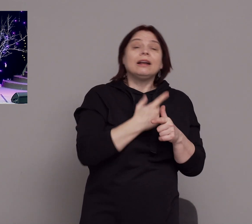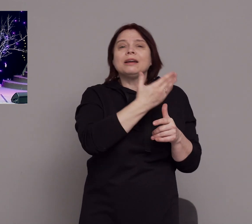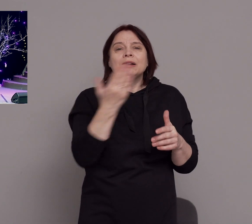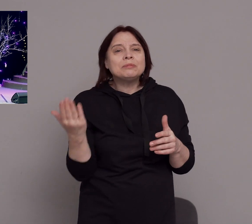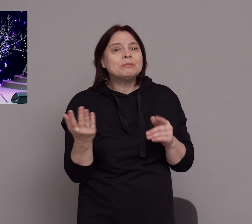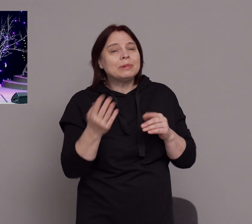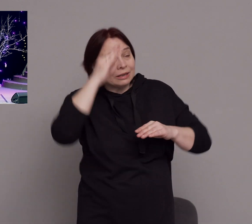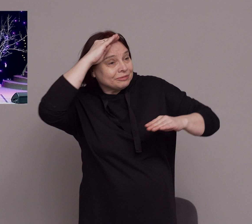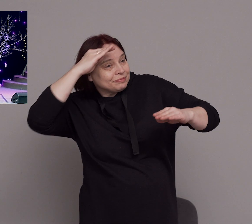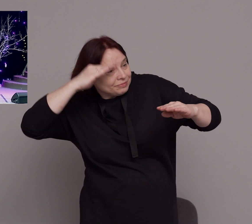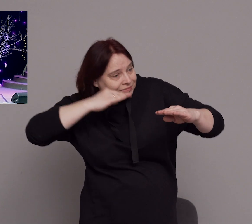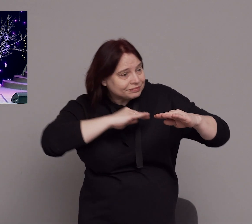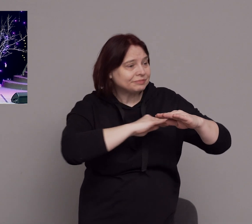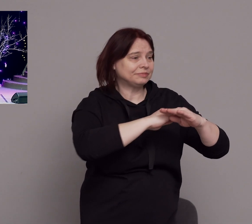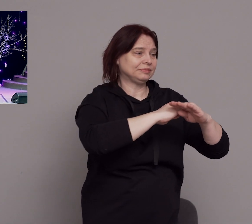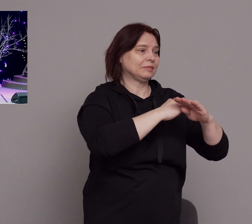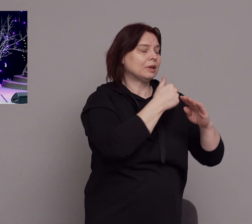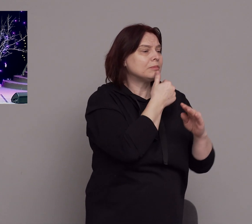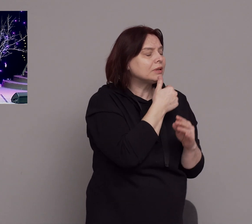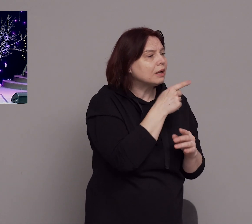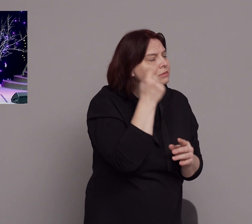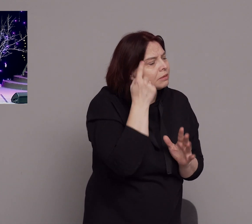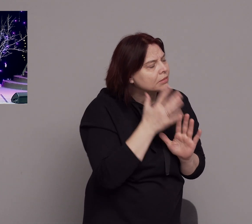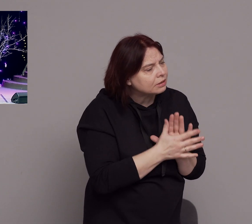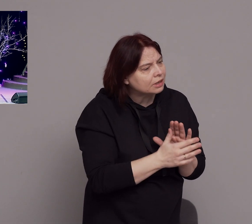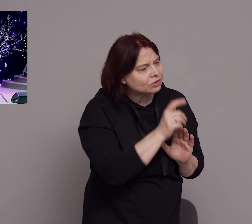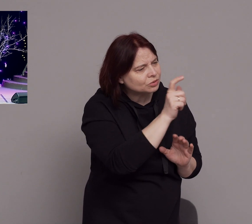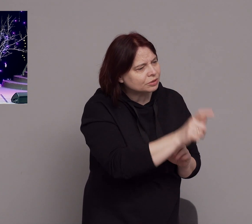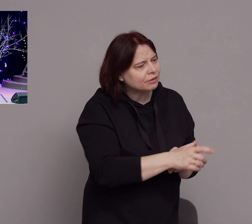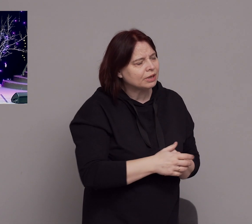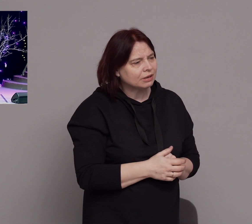Пытаемся понять историю человека. Пытаемся понять, что говорит человек.